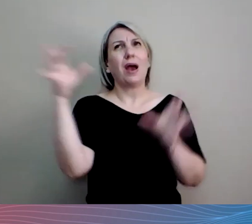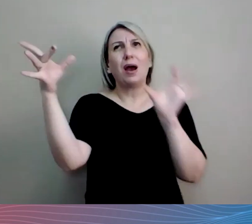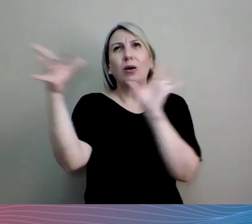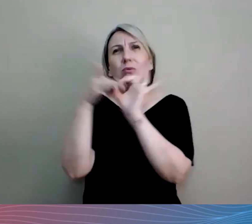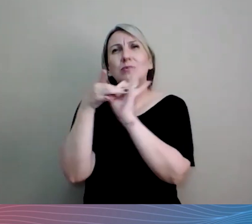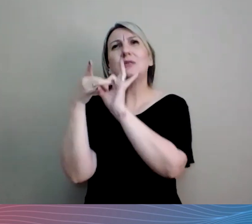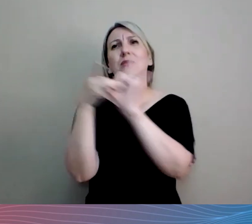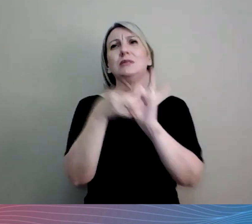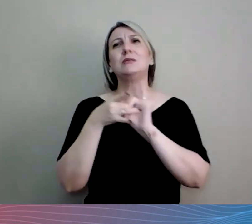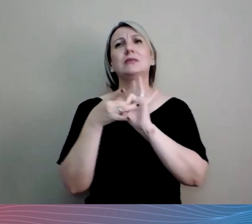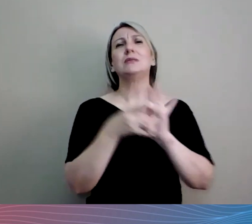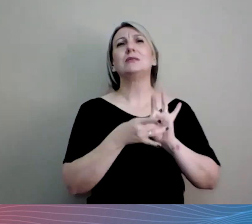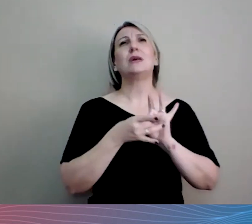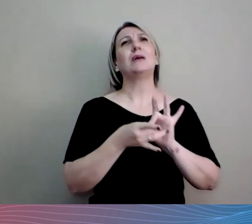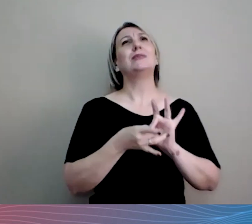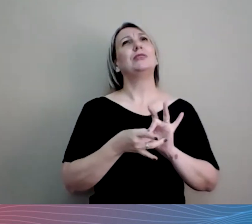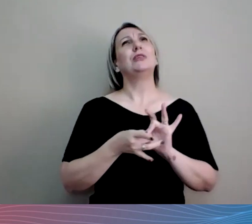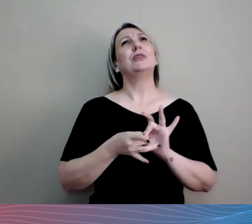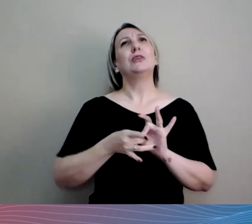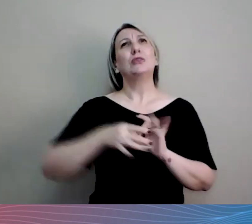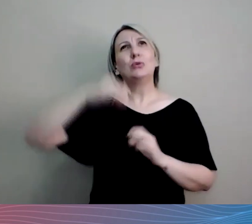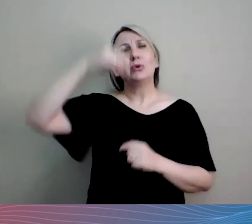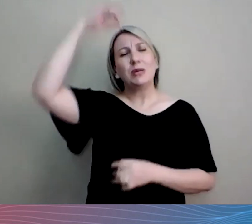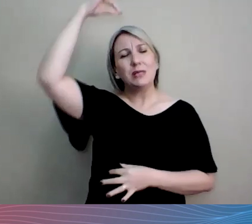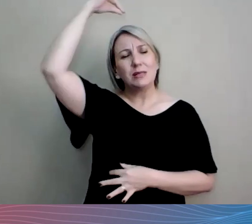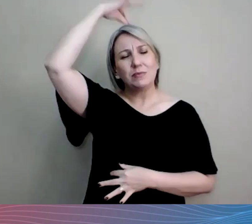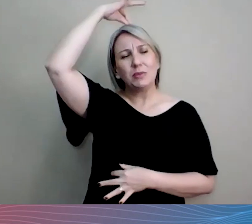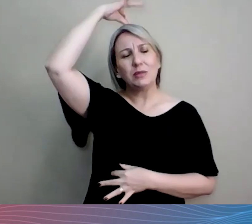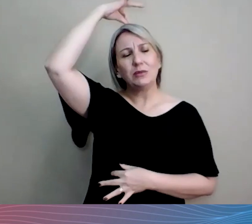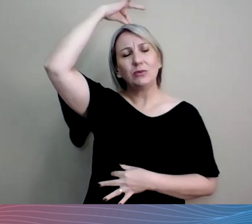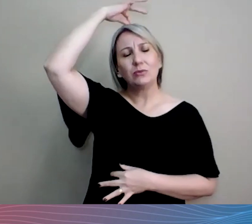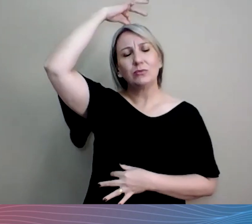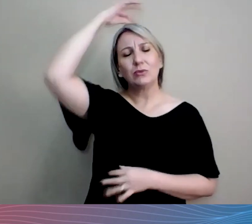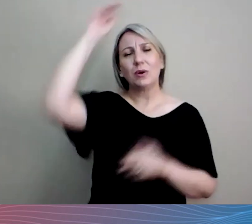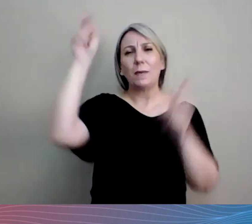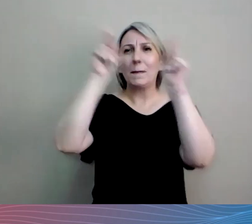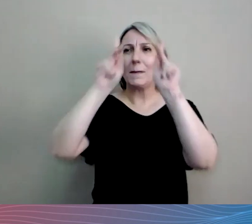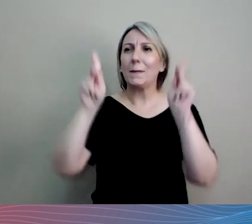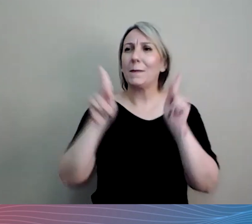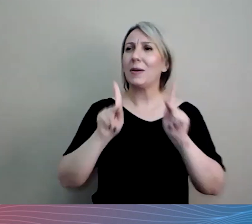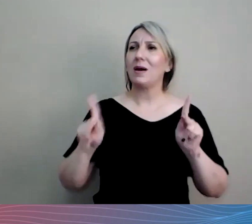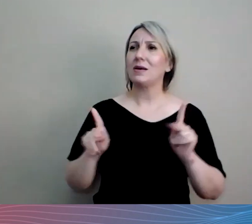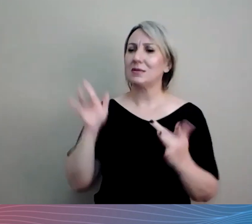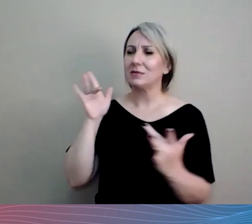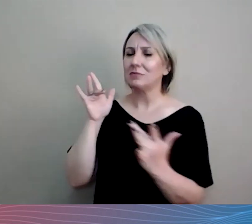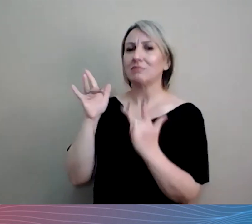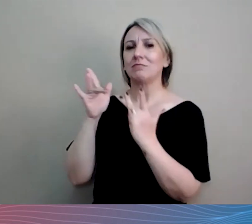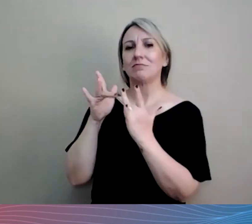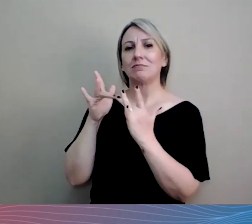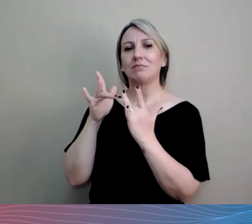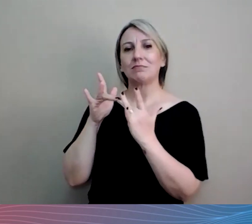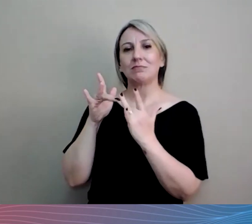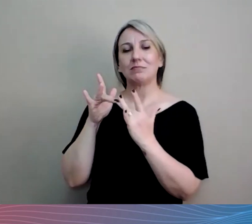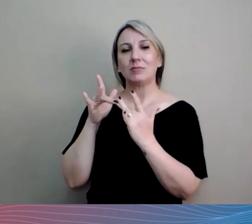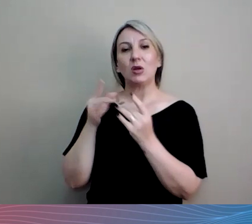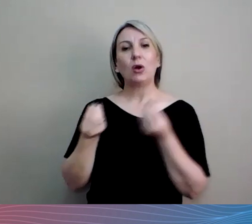vínculo da paz. Irmãos, como nós conseguimos ter essa